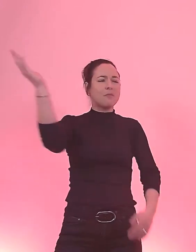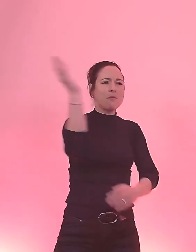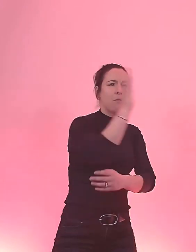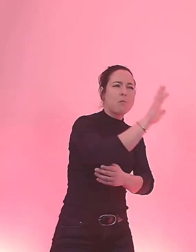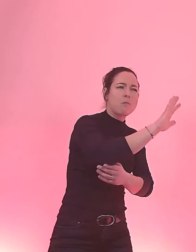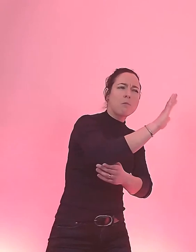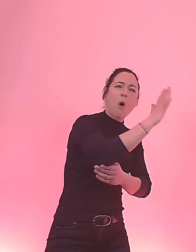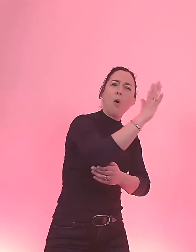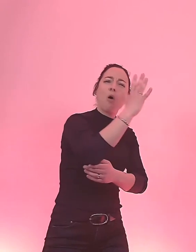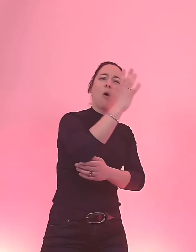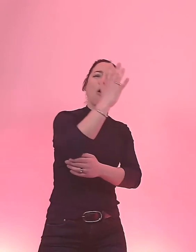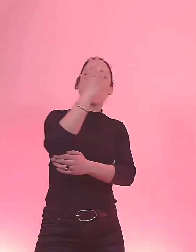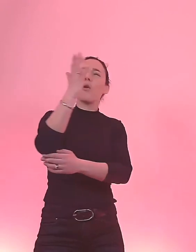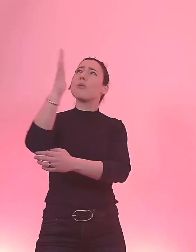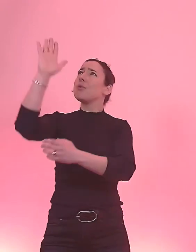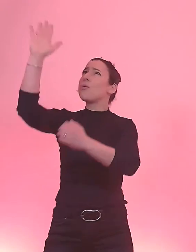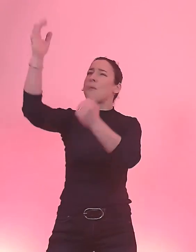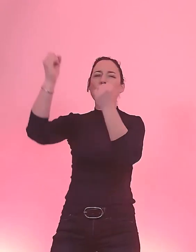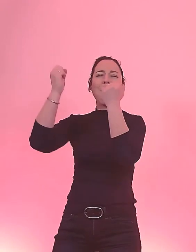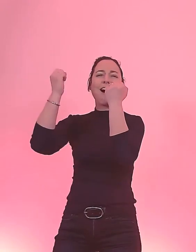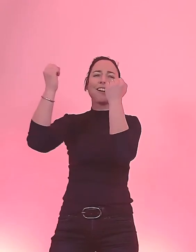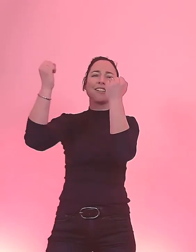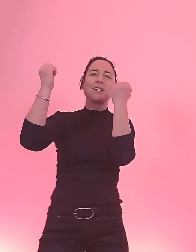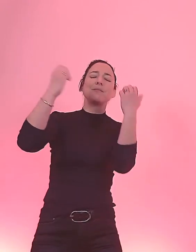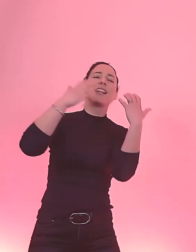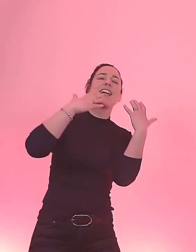gelopen zijn een gebracht